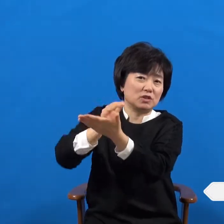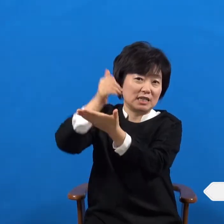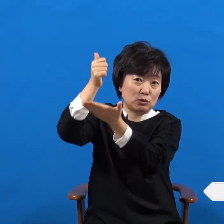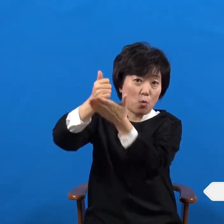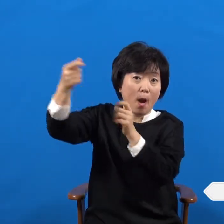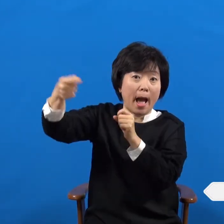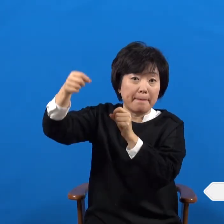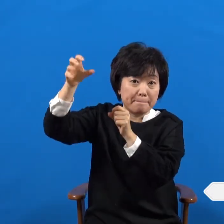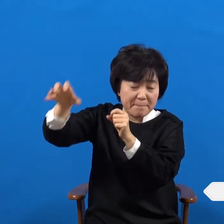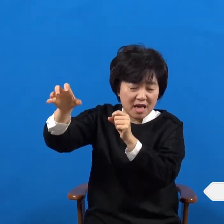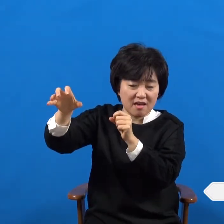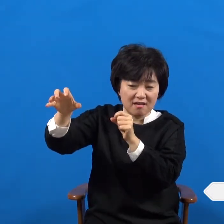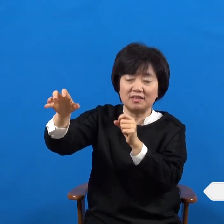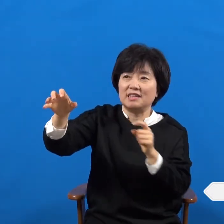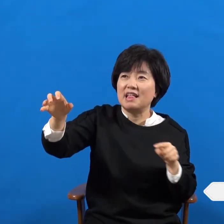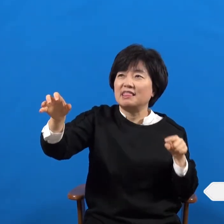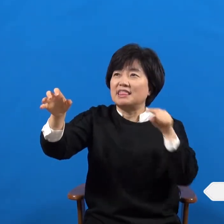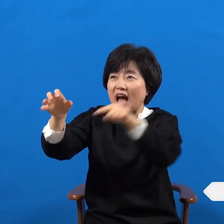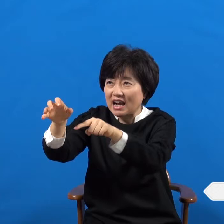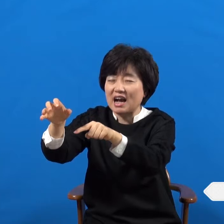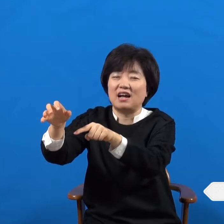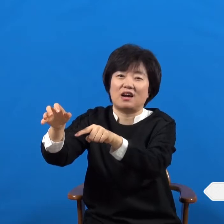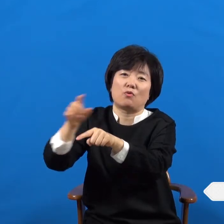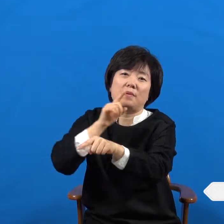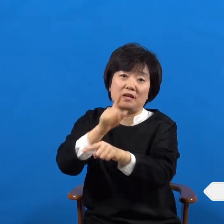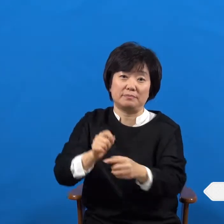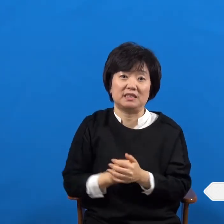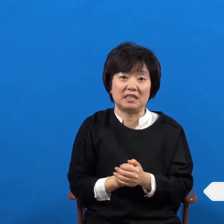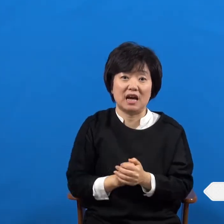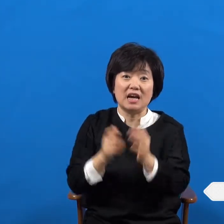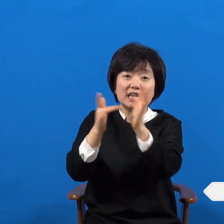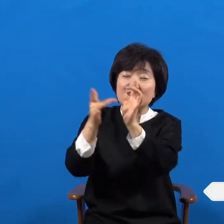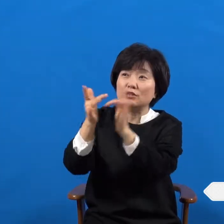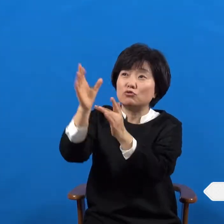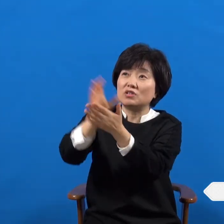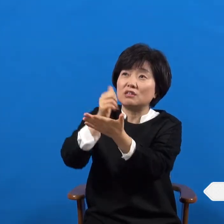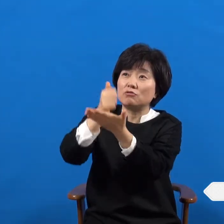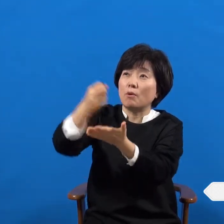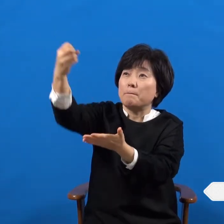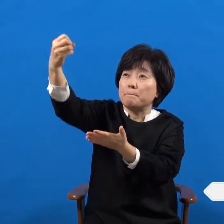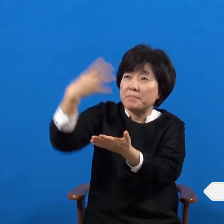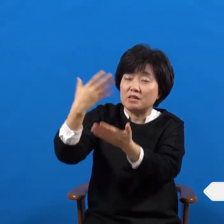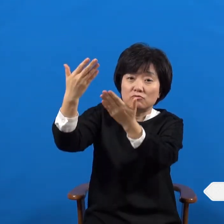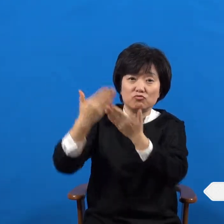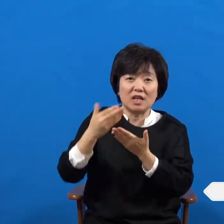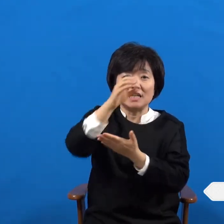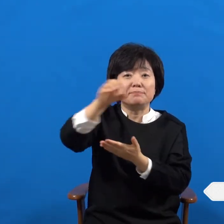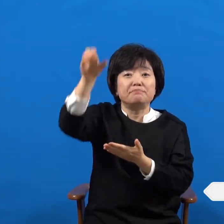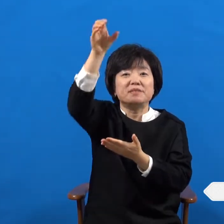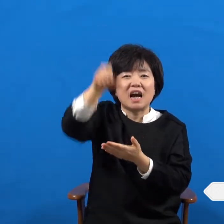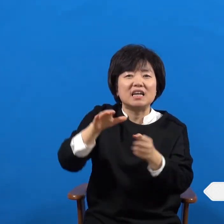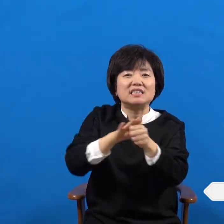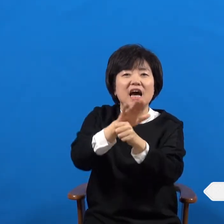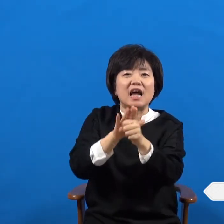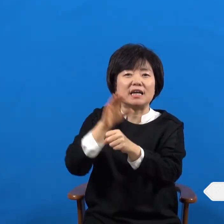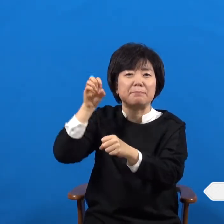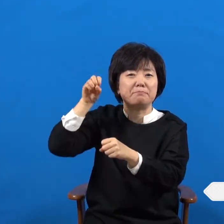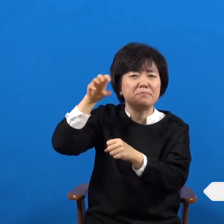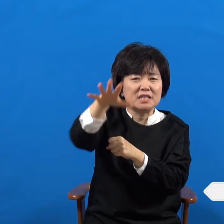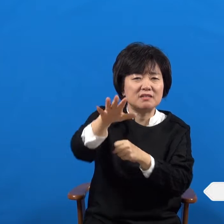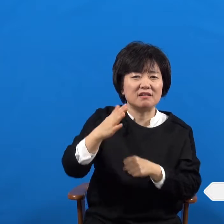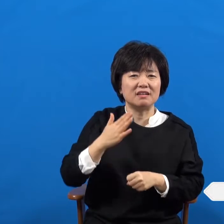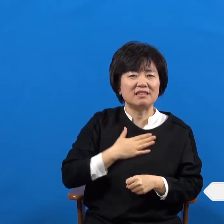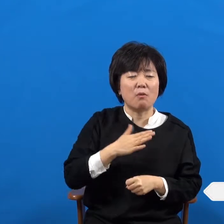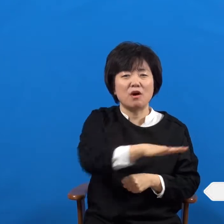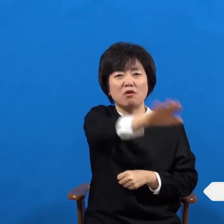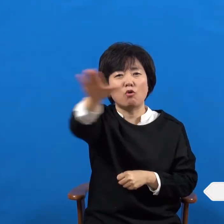앞에 나오라고 말씀합니다. 우리 주님께서 비추신다고 말씀합니다. 십자가의 사랑의 빛을 여러분과